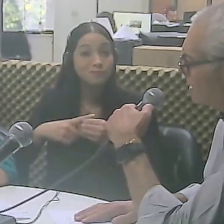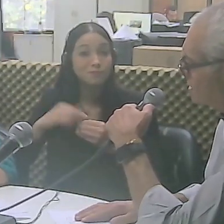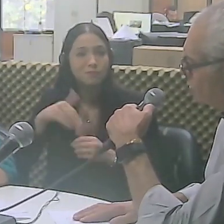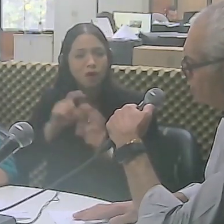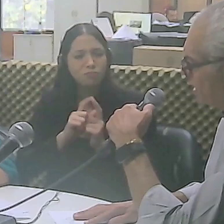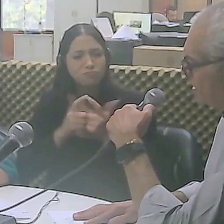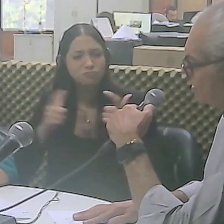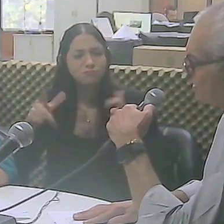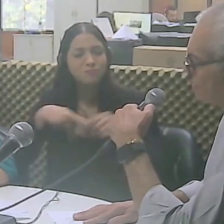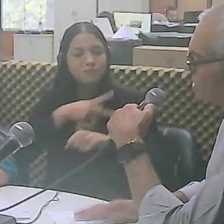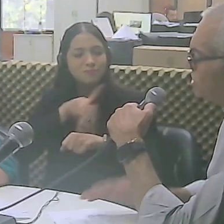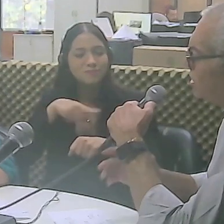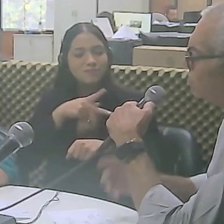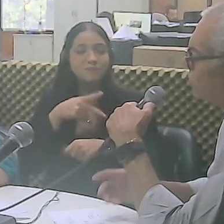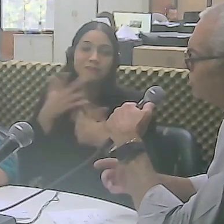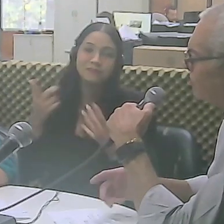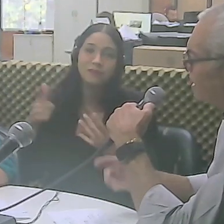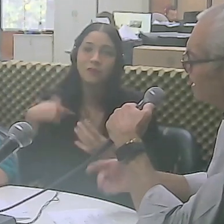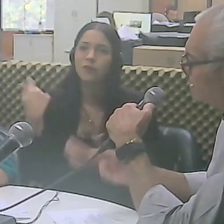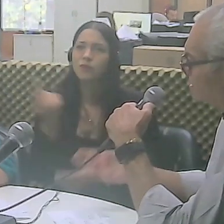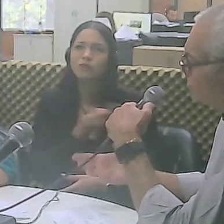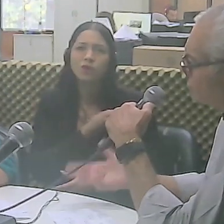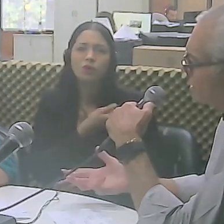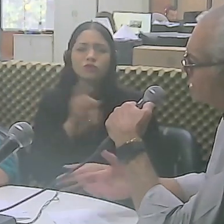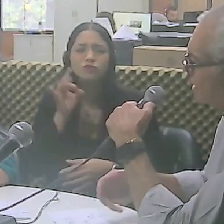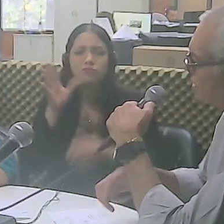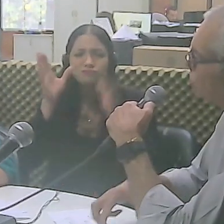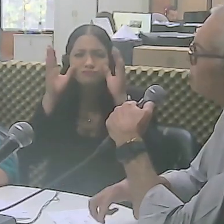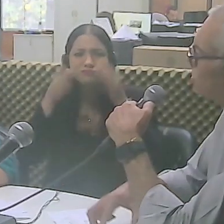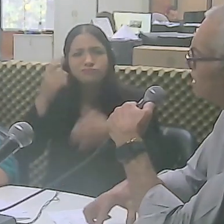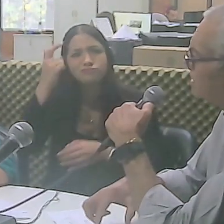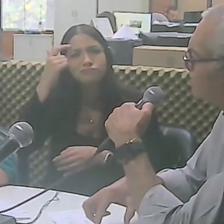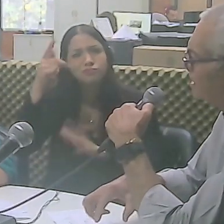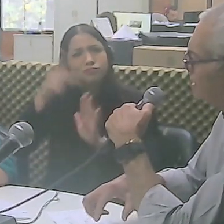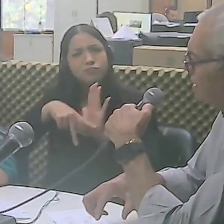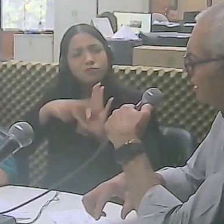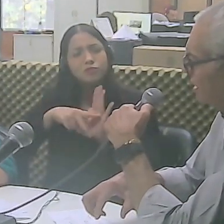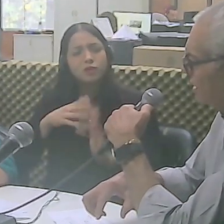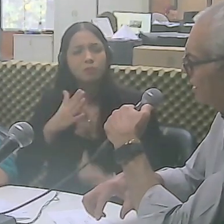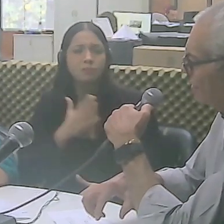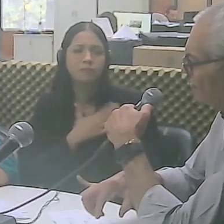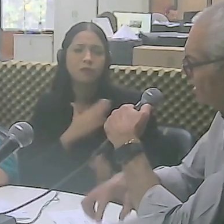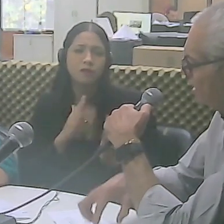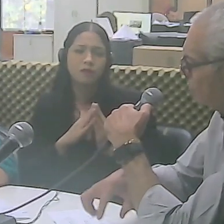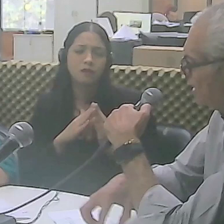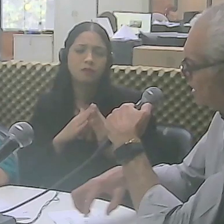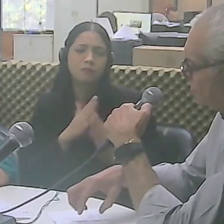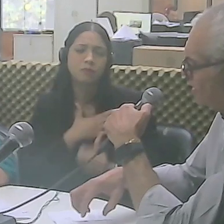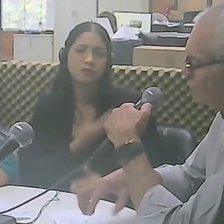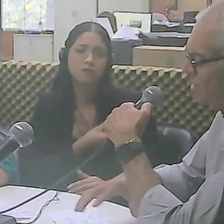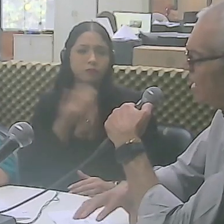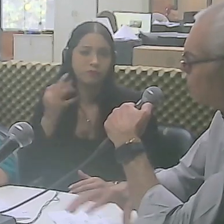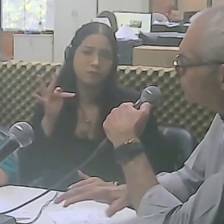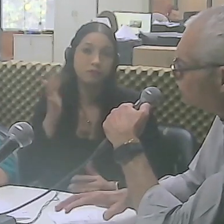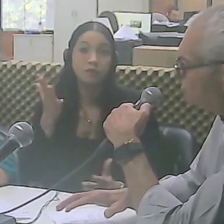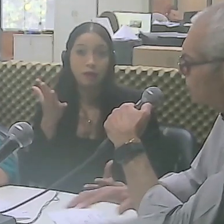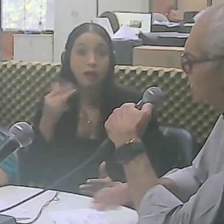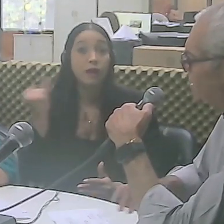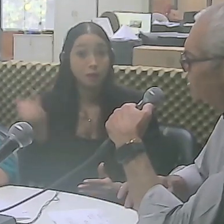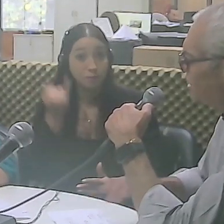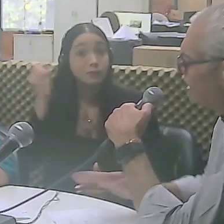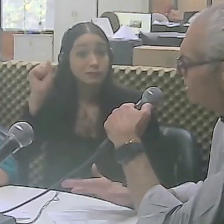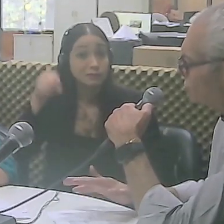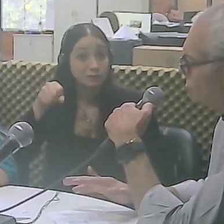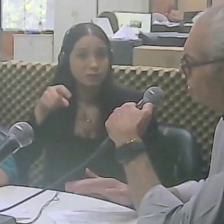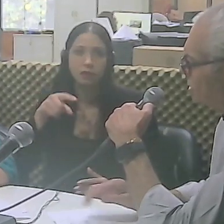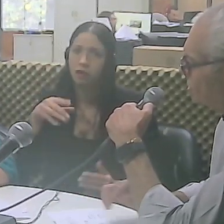mais cresce no país, então a gente não pode ficar restrito a pensar no programa federal Minha Casa Minha Vida, que é muito